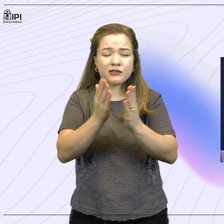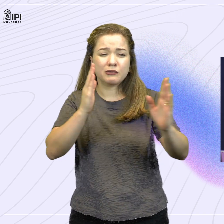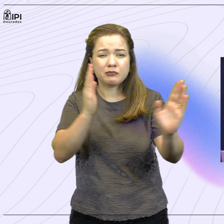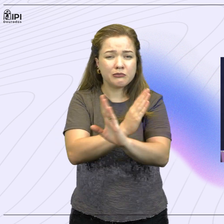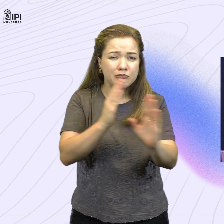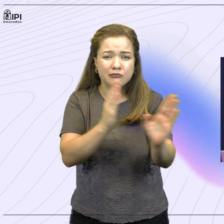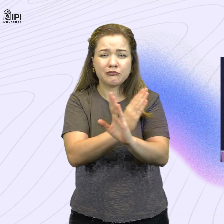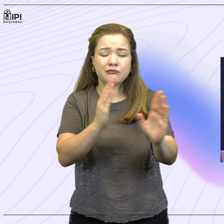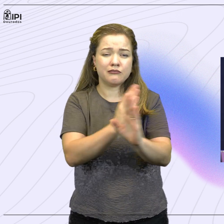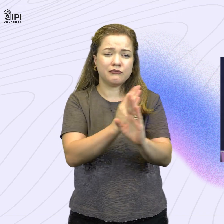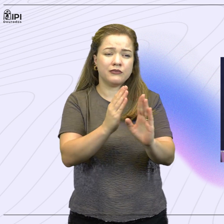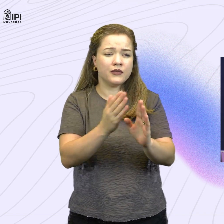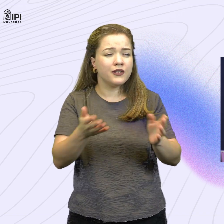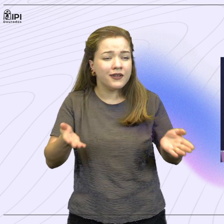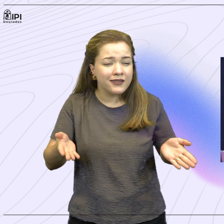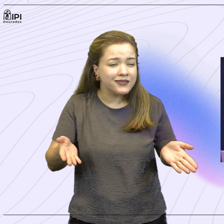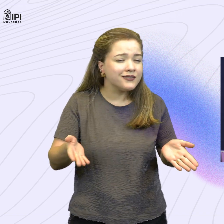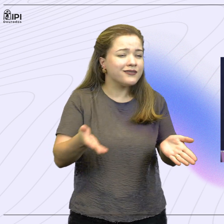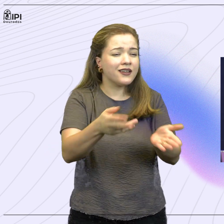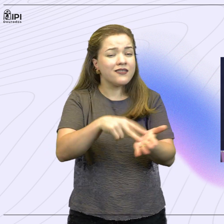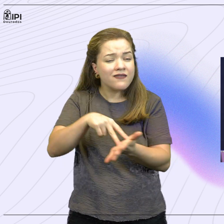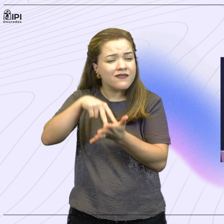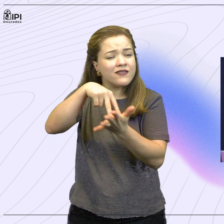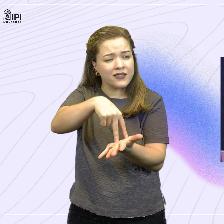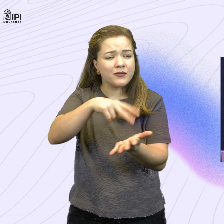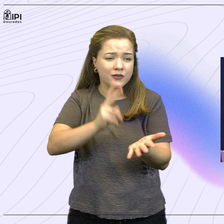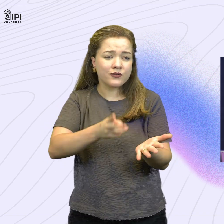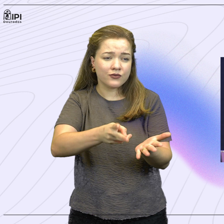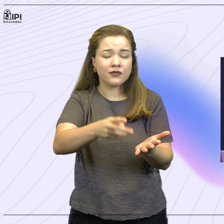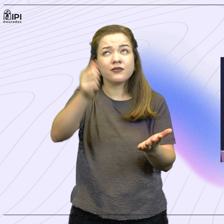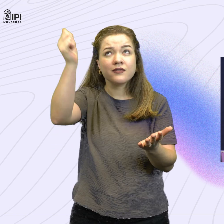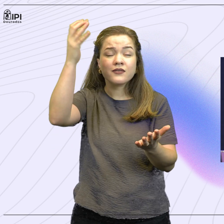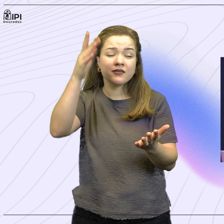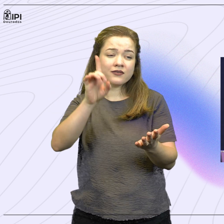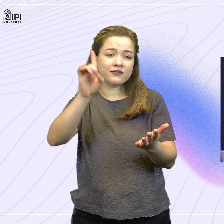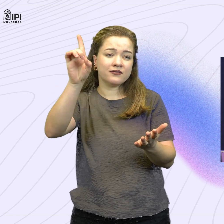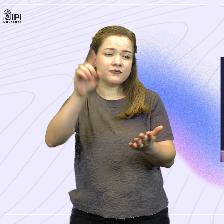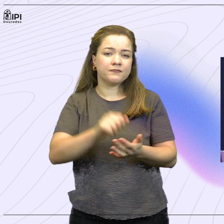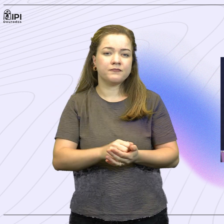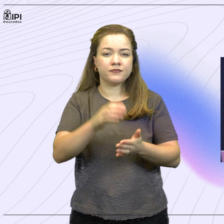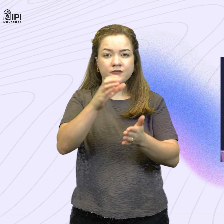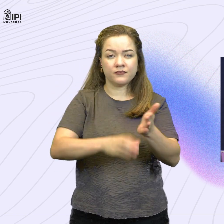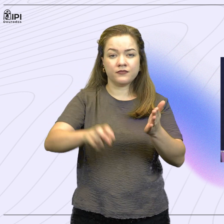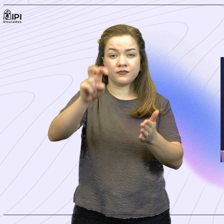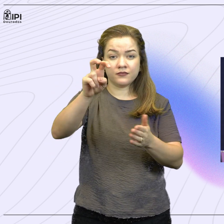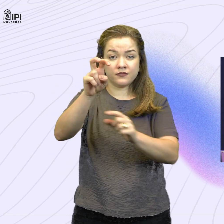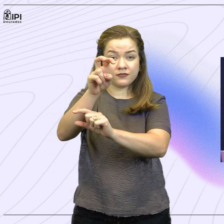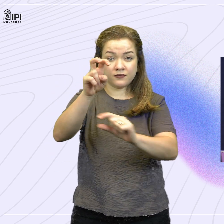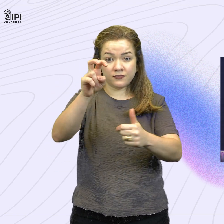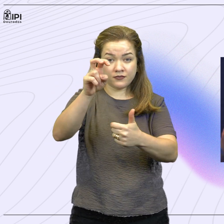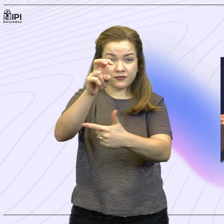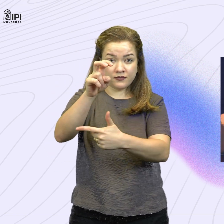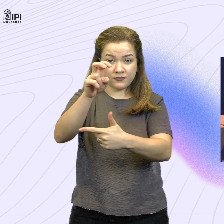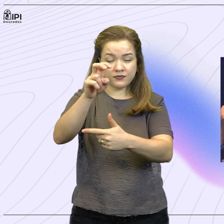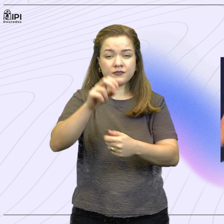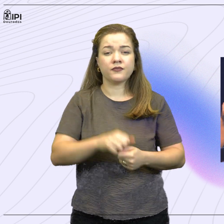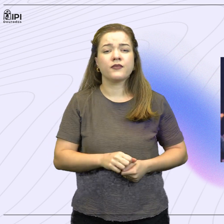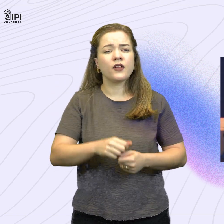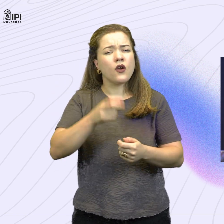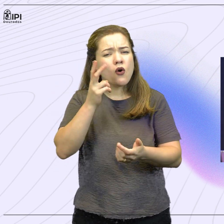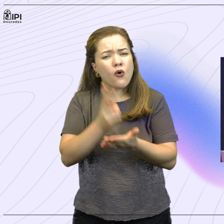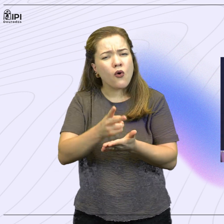perseguidos, exortando-os a permanecer firmes na graça de Deus. No capítulo 5, verso 12, ele usa a expressão